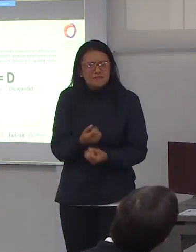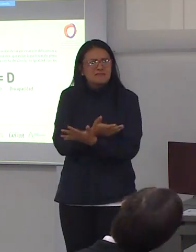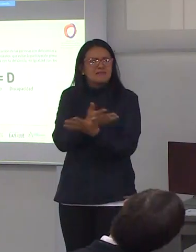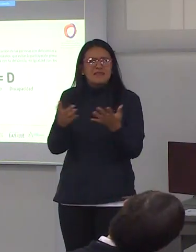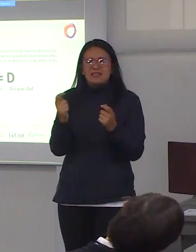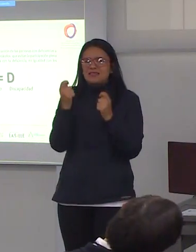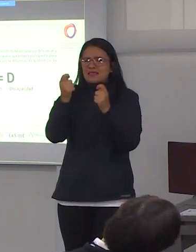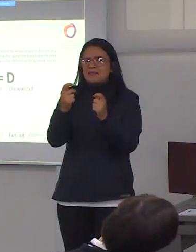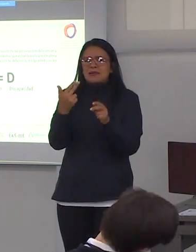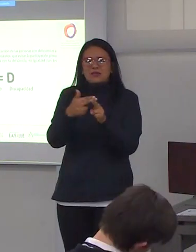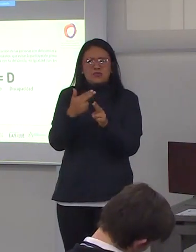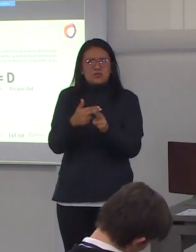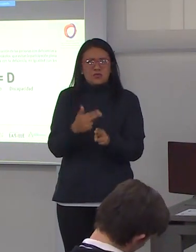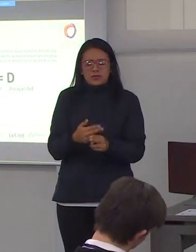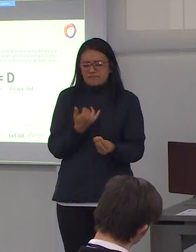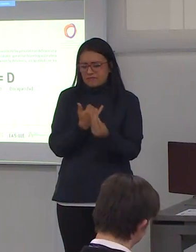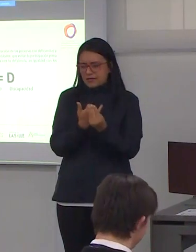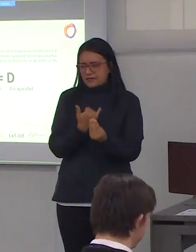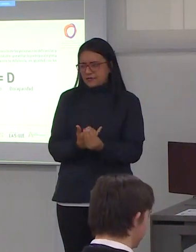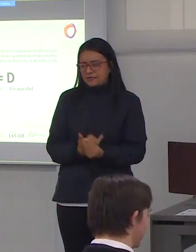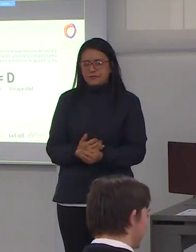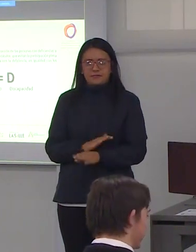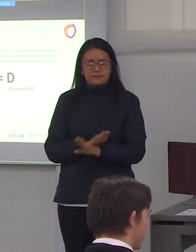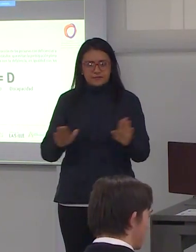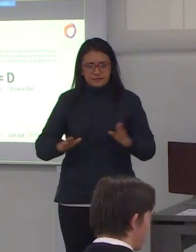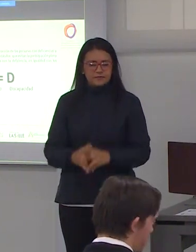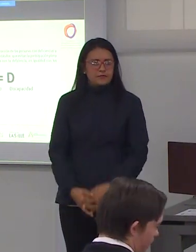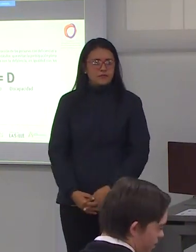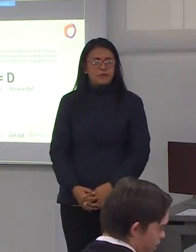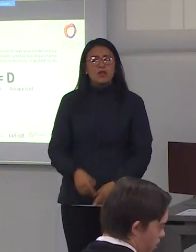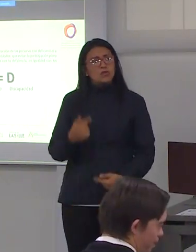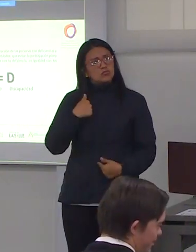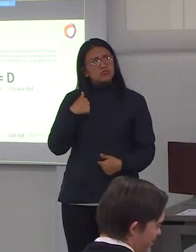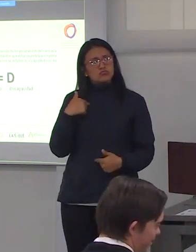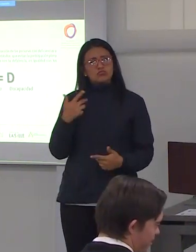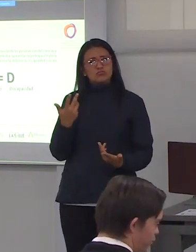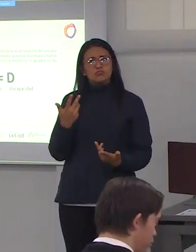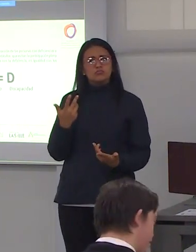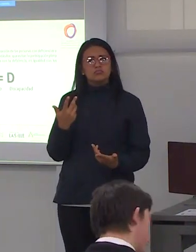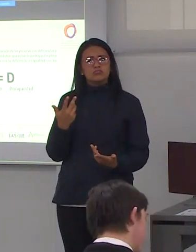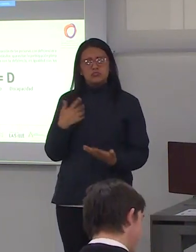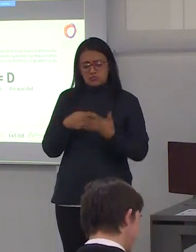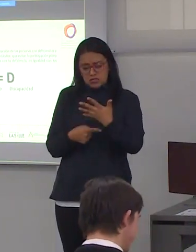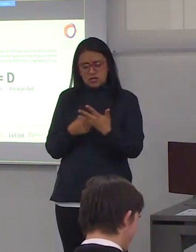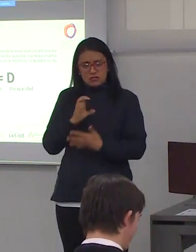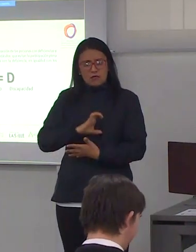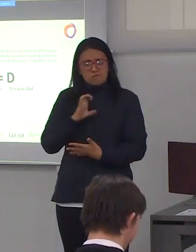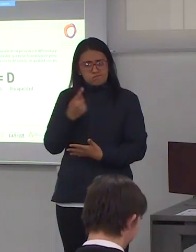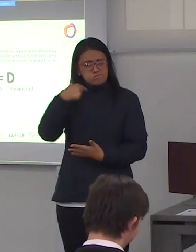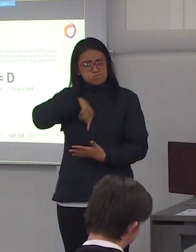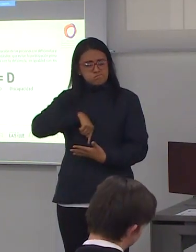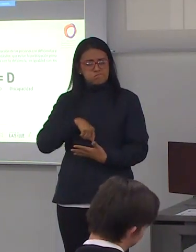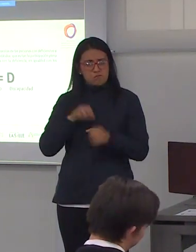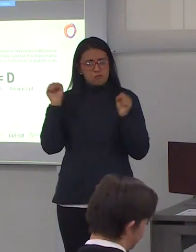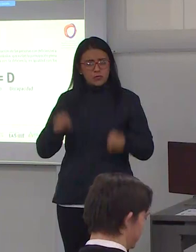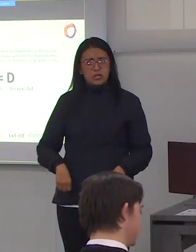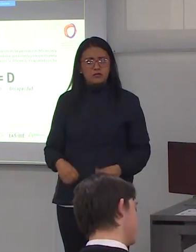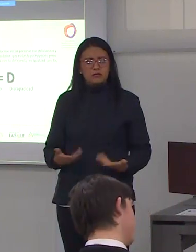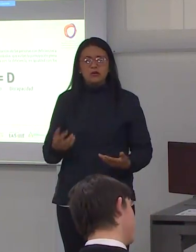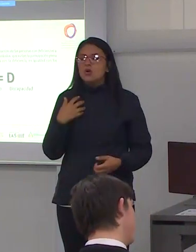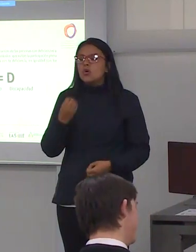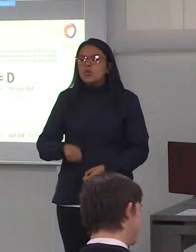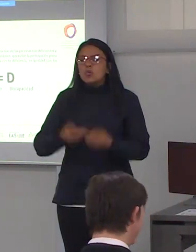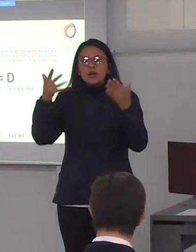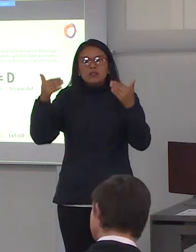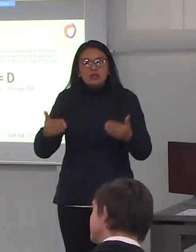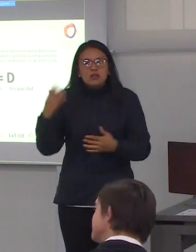quieran denominar muy puntualmente yo puedo tener seis características ¿cuántos tipos de